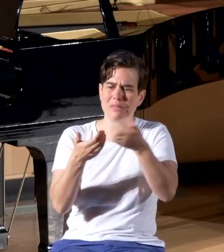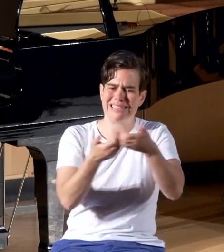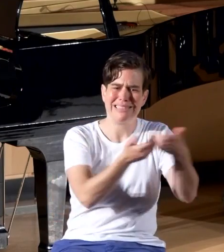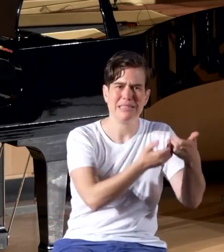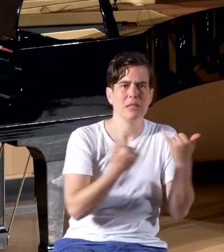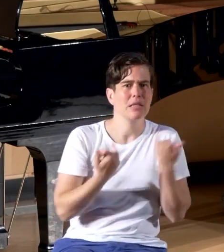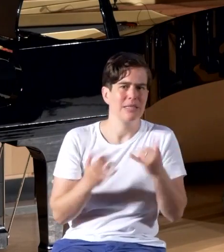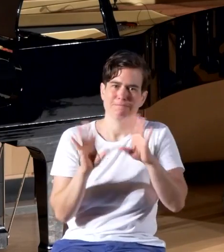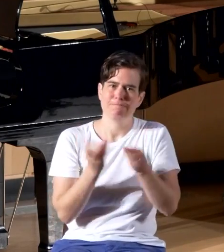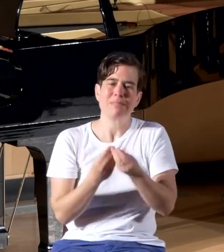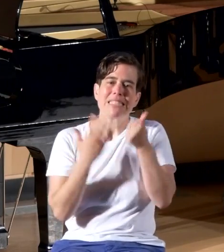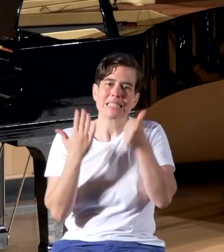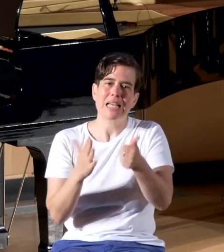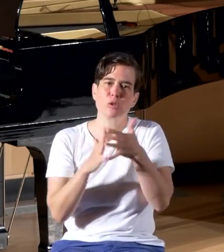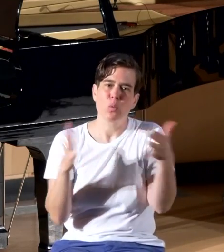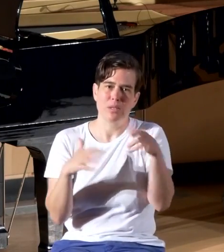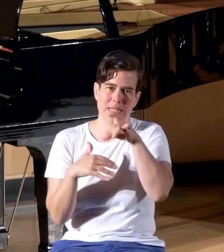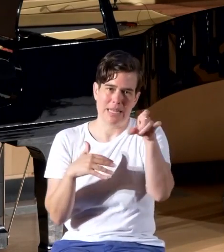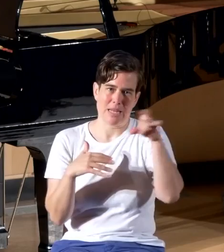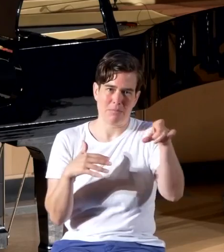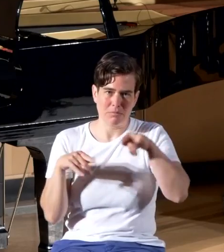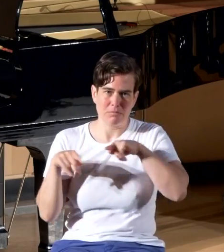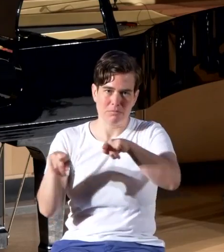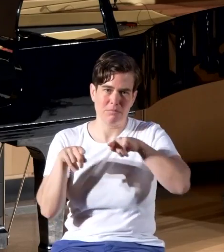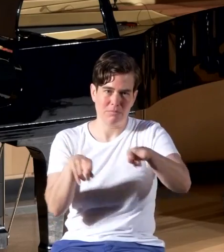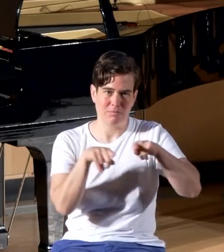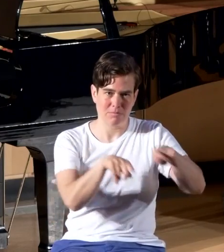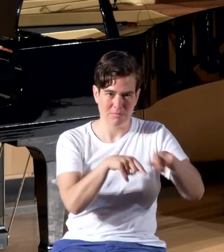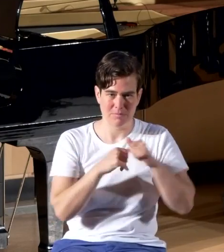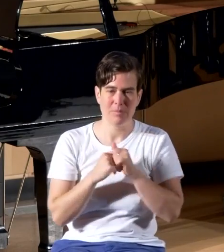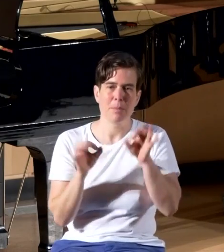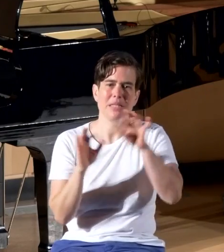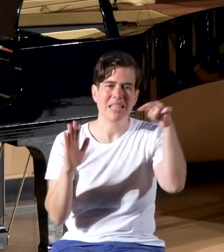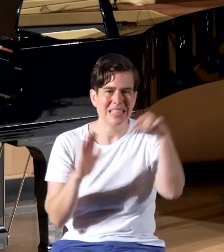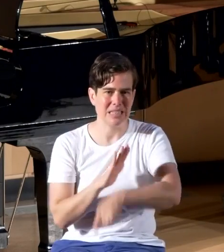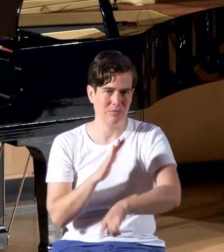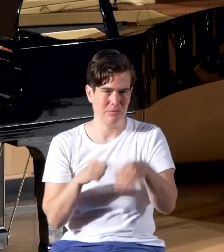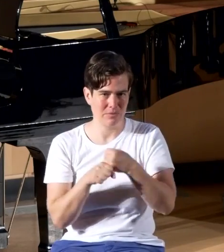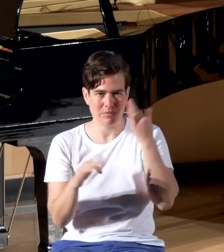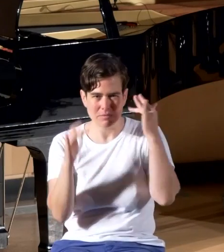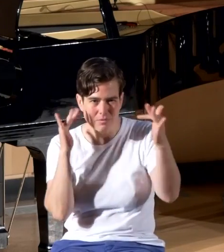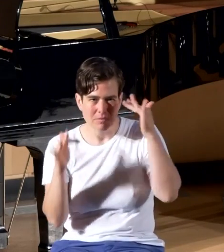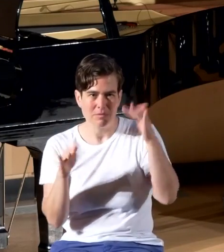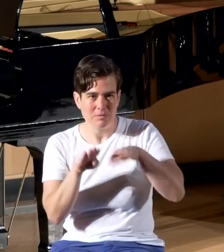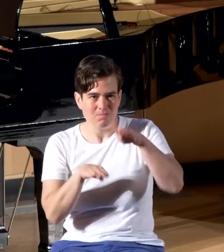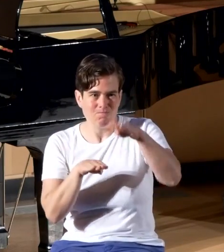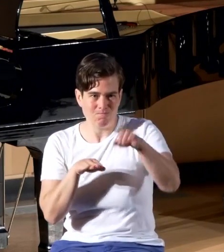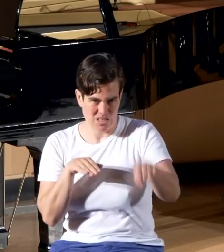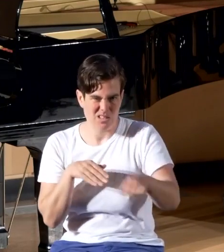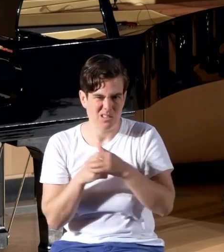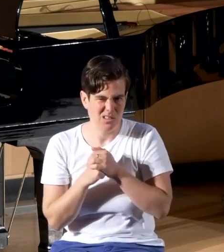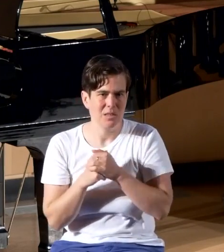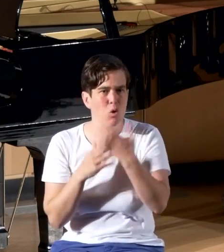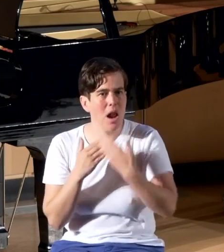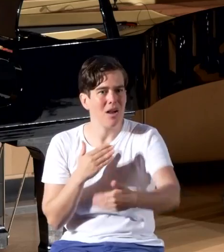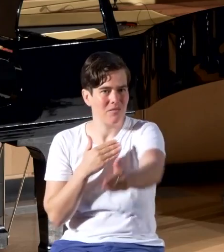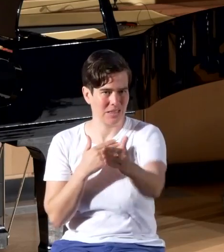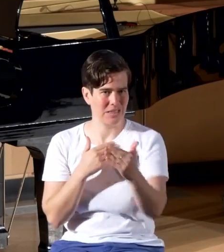durchlaufend 6 Themenschwerpunkte. So können wir besser in die Tiefe gehen und langfristige